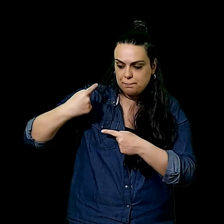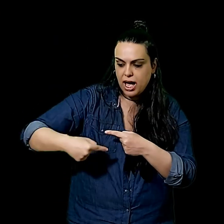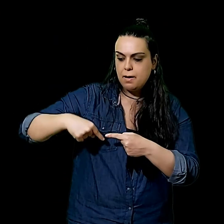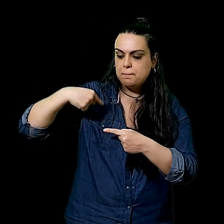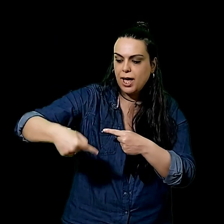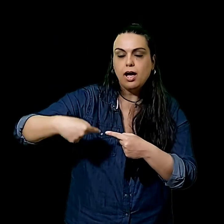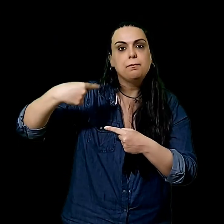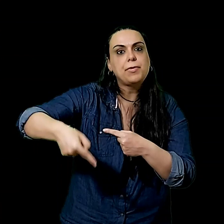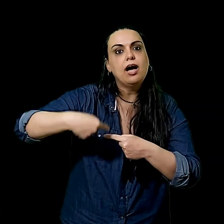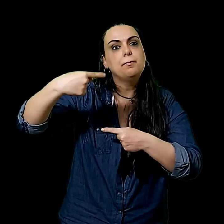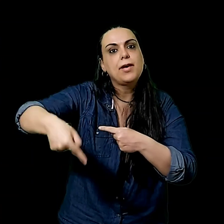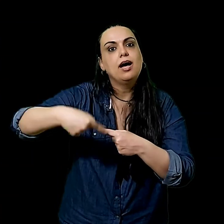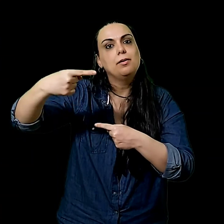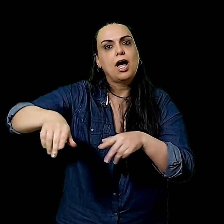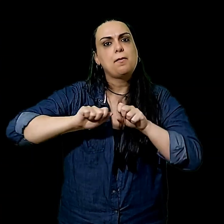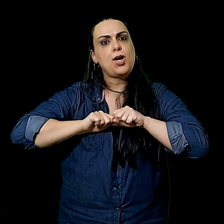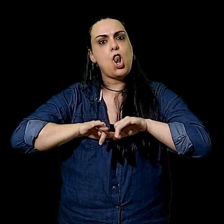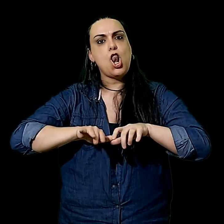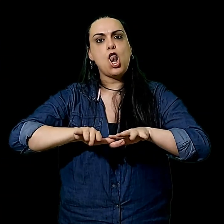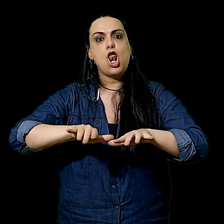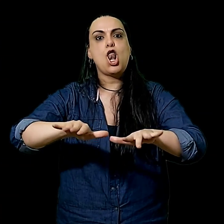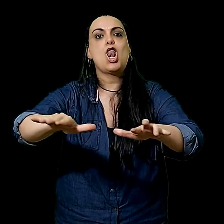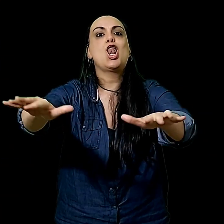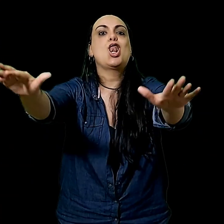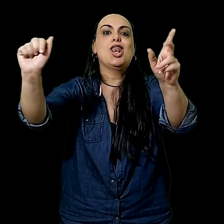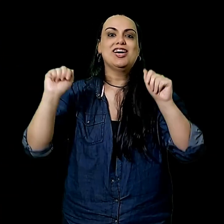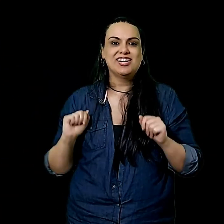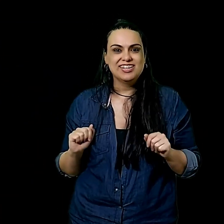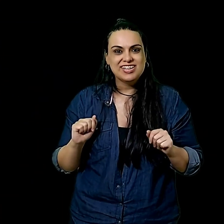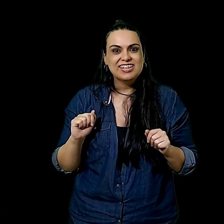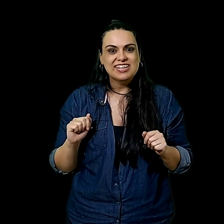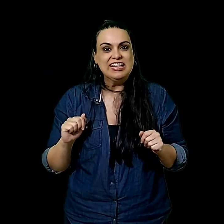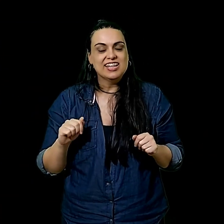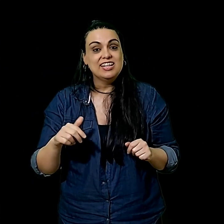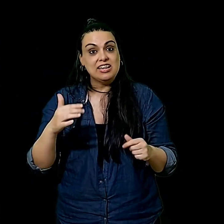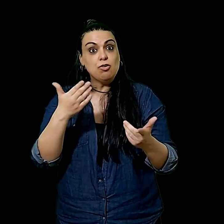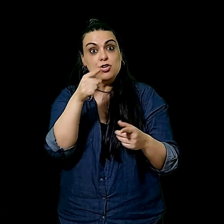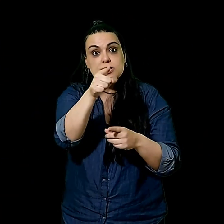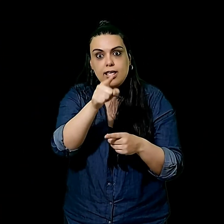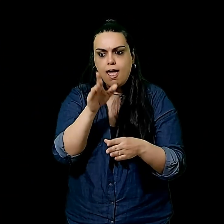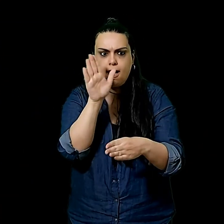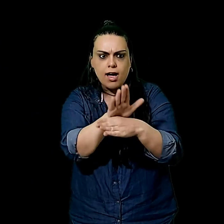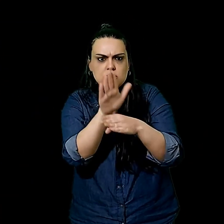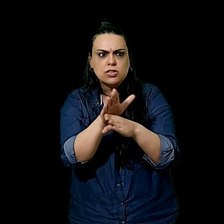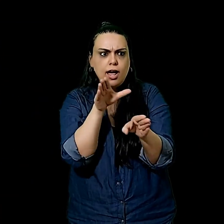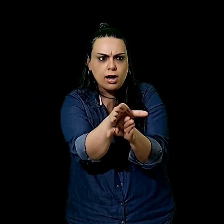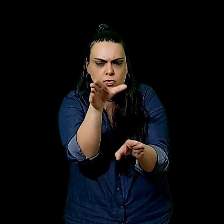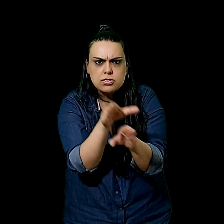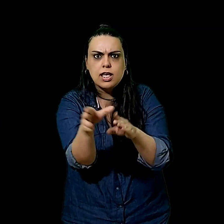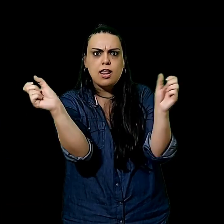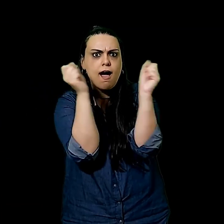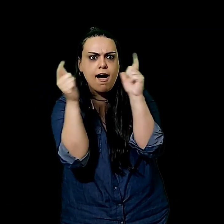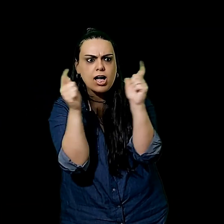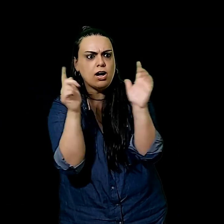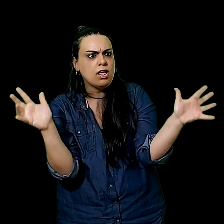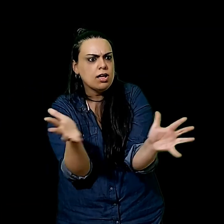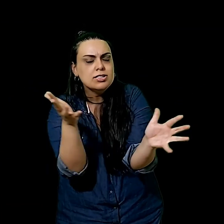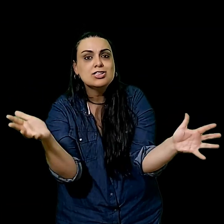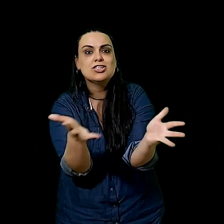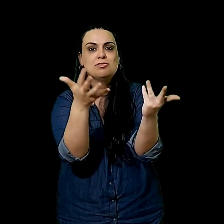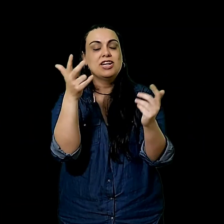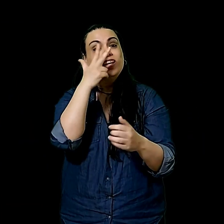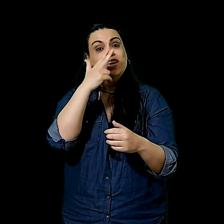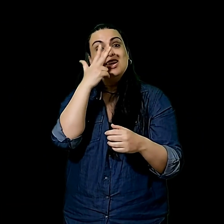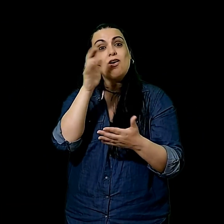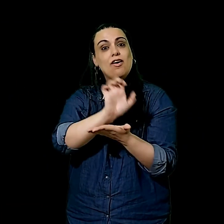a pessoa que vai despertar o que outras serão em Deus e para Deus. A gente vê isso entre